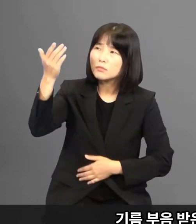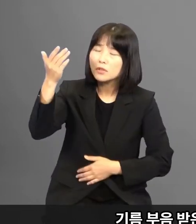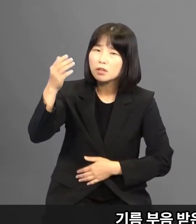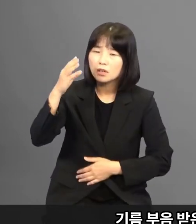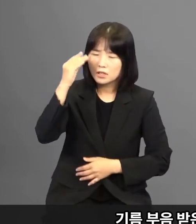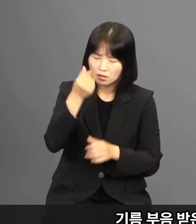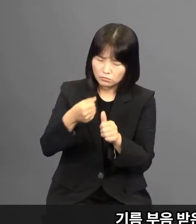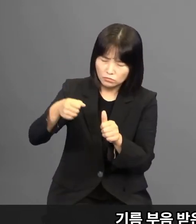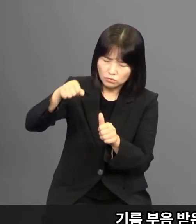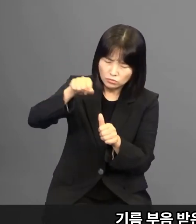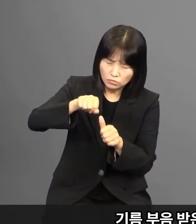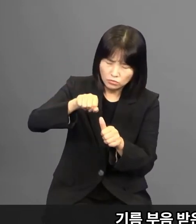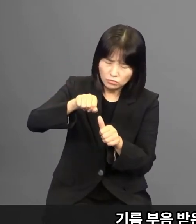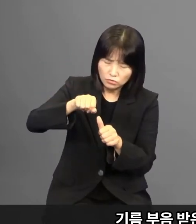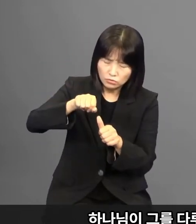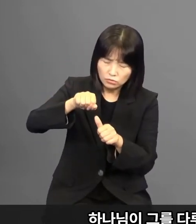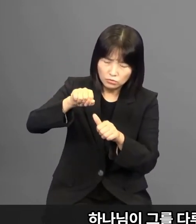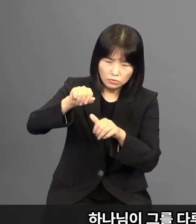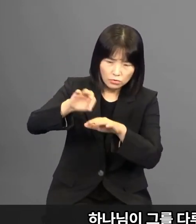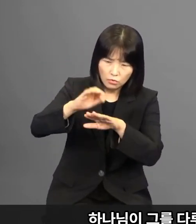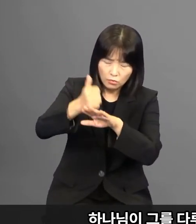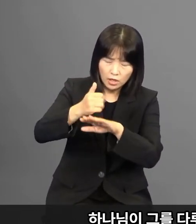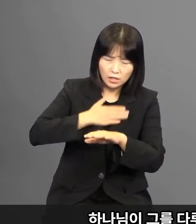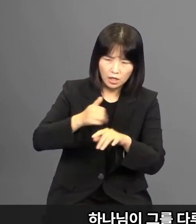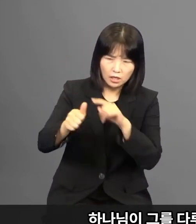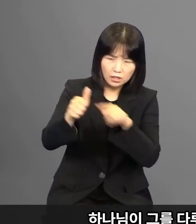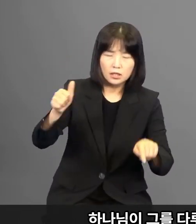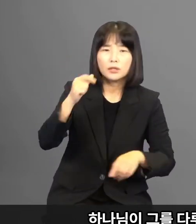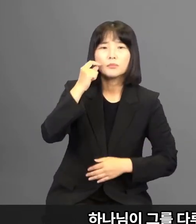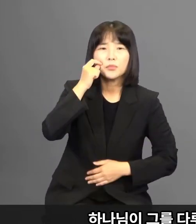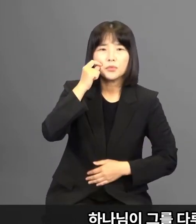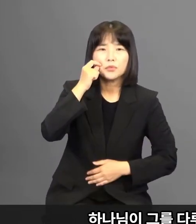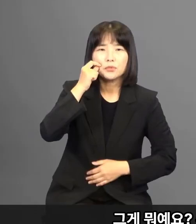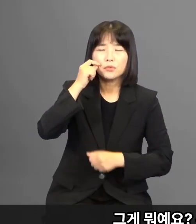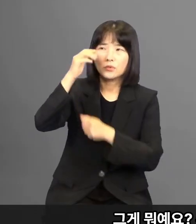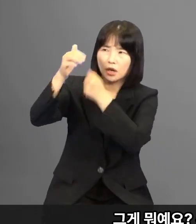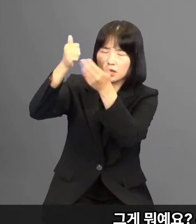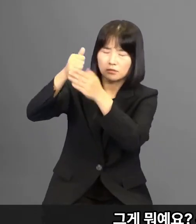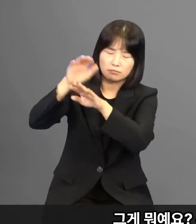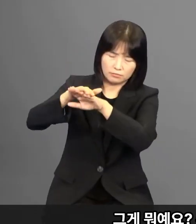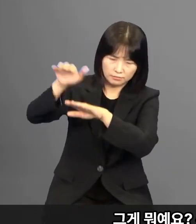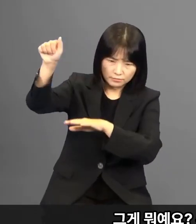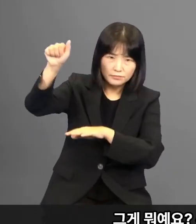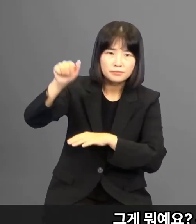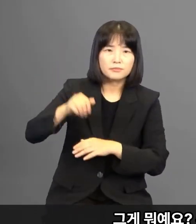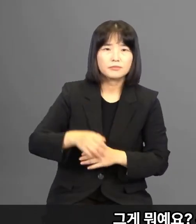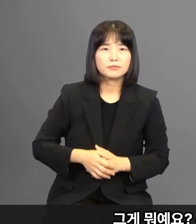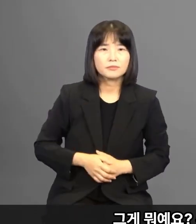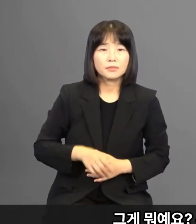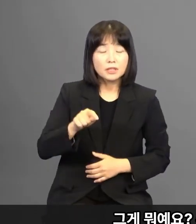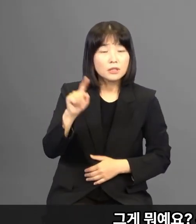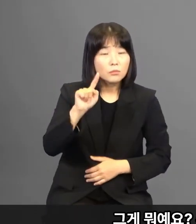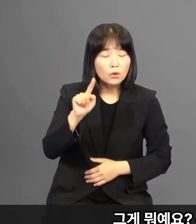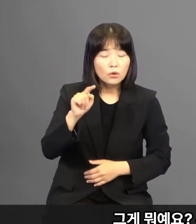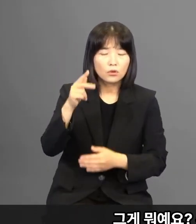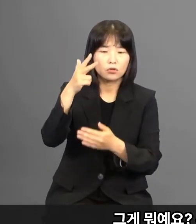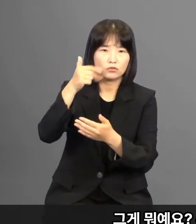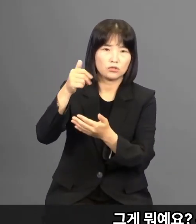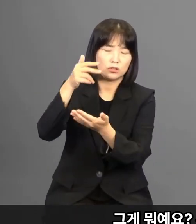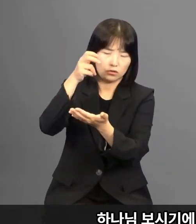받은 자를 내가 어떻게 죽이냐? 하나님이 그를 다루실 거다. 그리고 죽이지 않아요. 그게 뭐예요? 주의 규례를 따르는